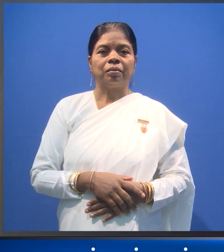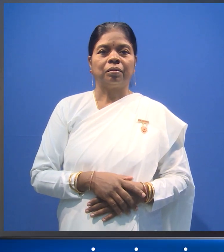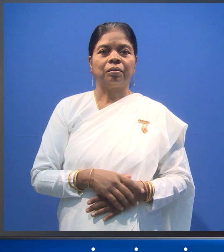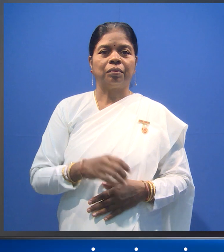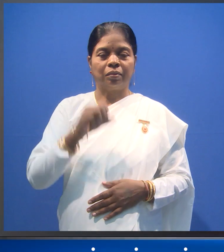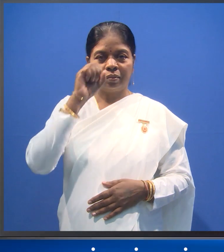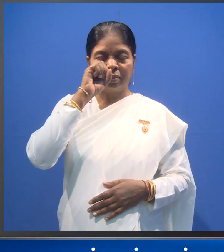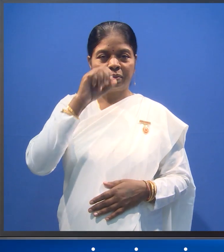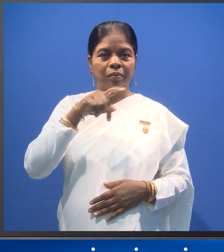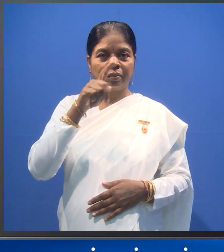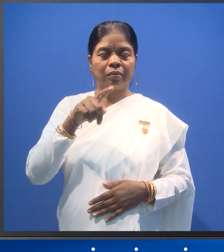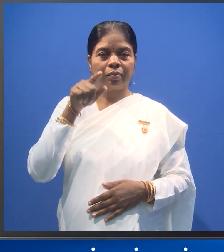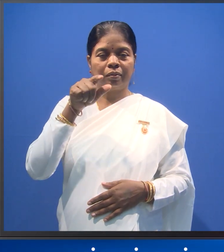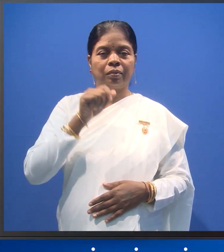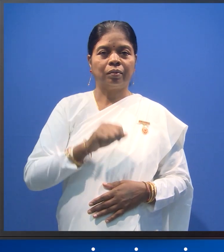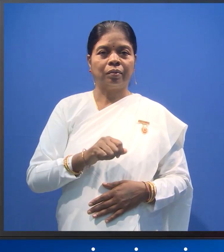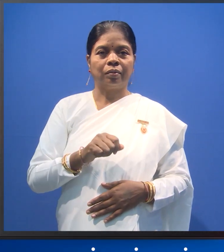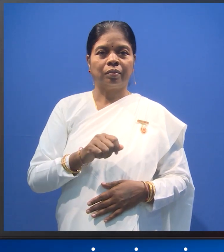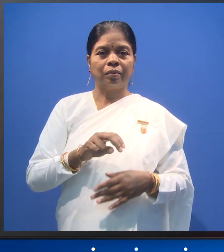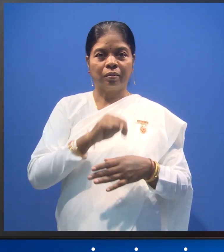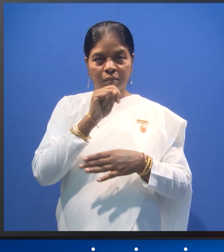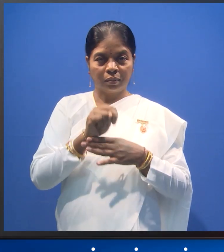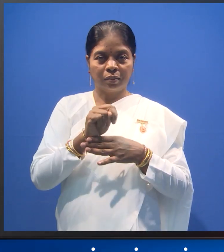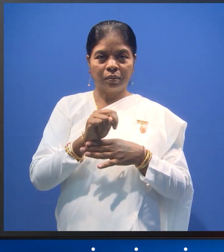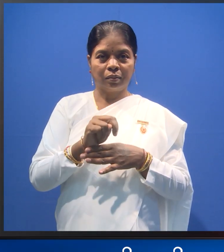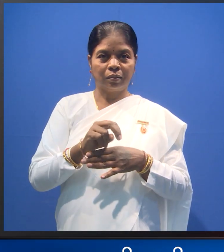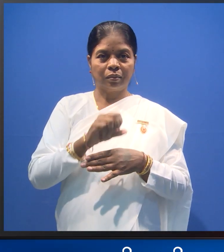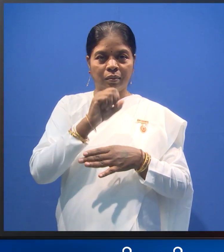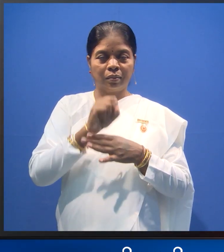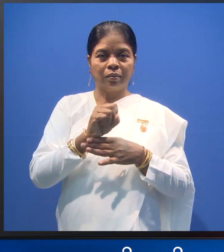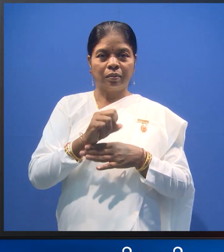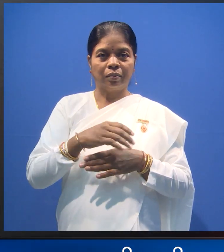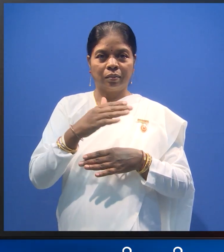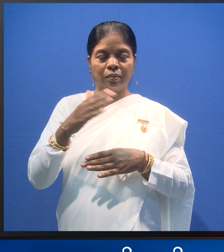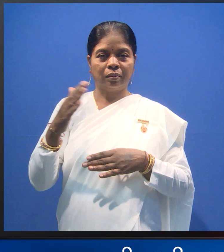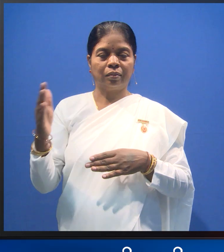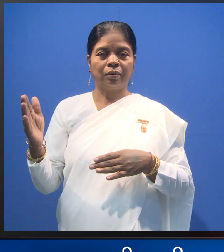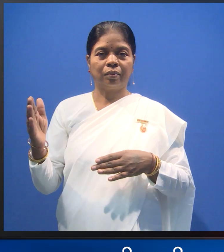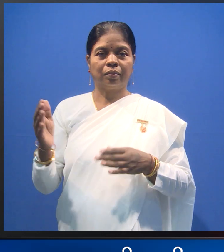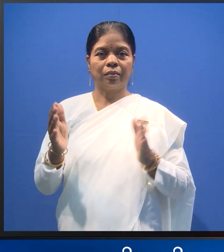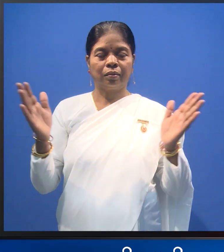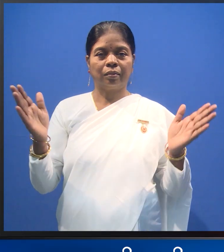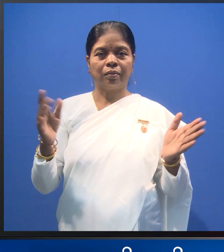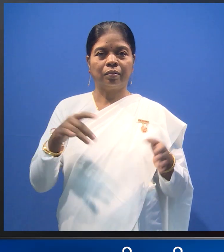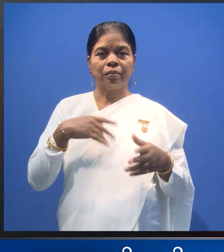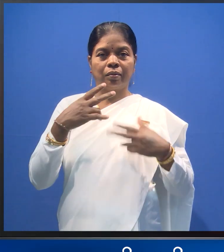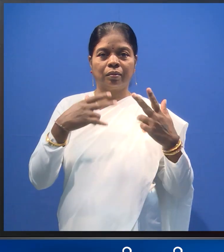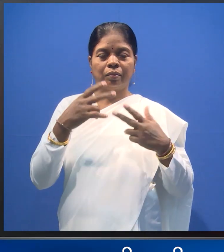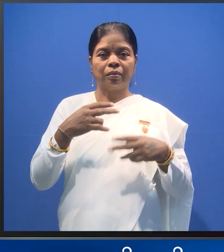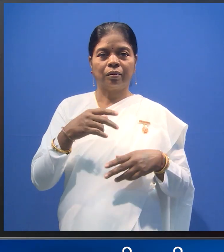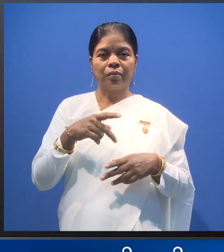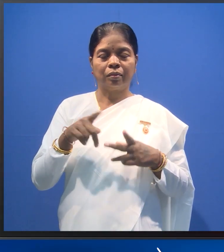संत पुरंदर यांच्या निर्लिप्त आणि संतुष्ट जीवनाची खूपच चर्चा चालू